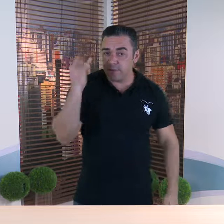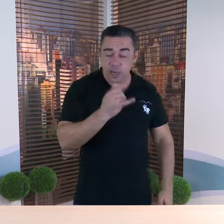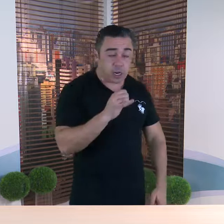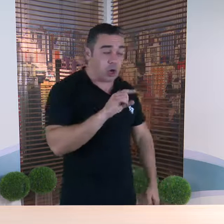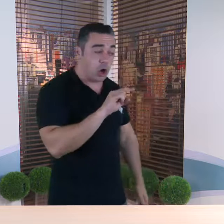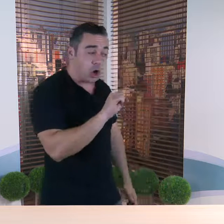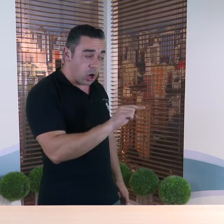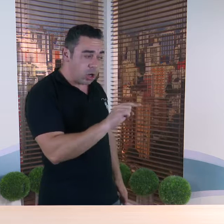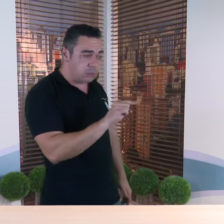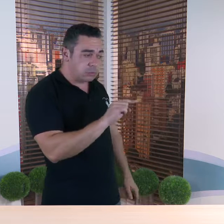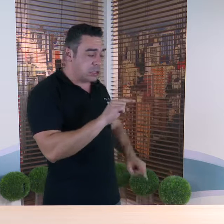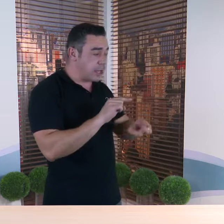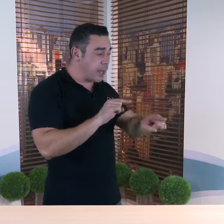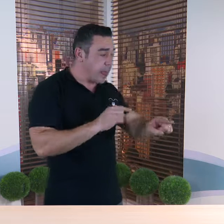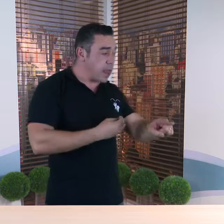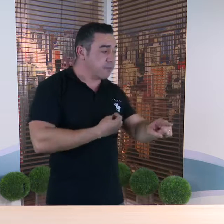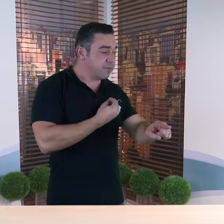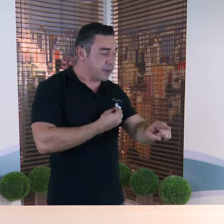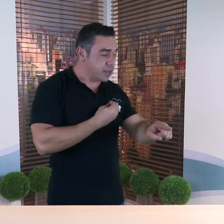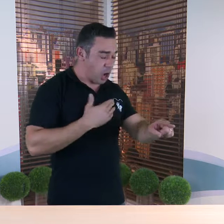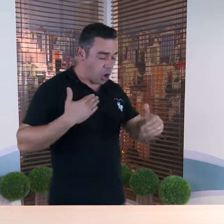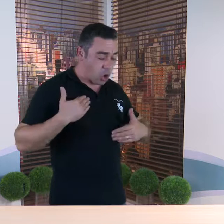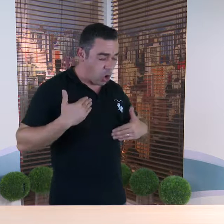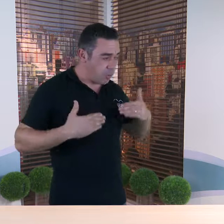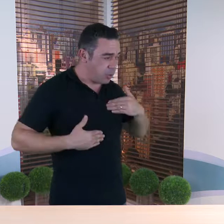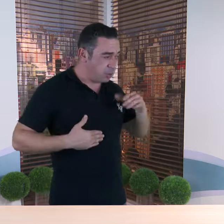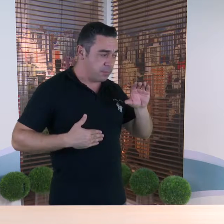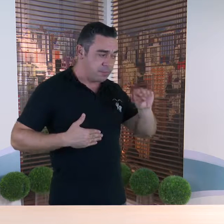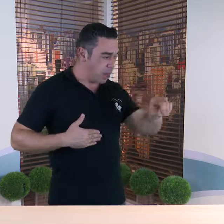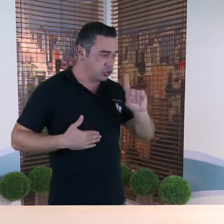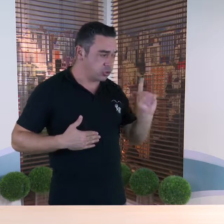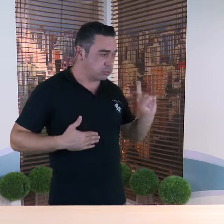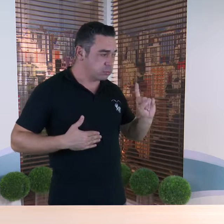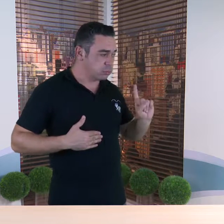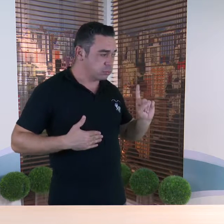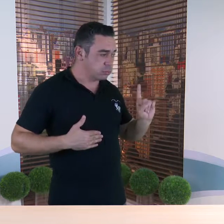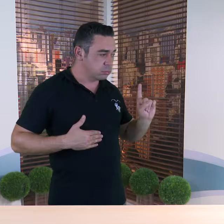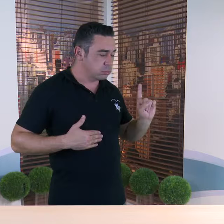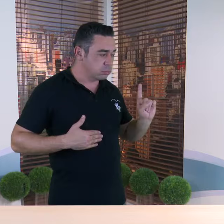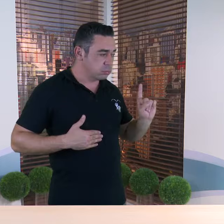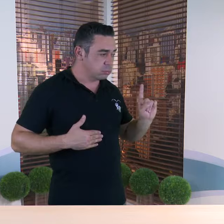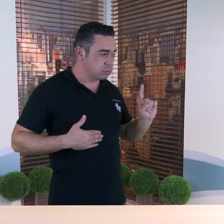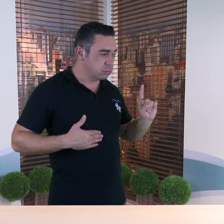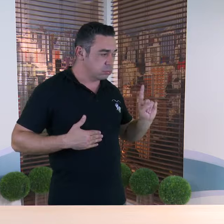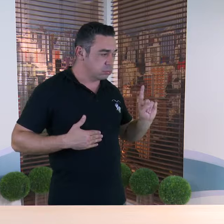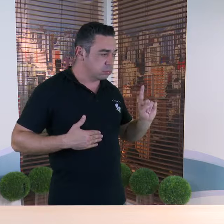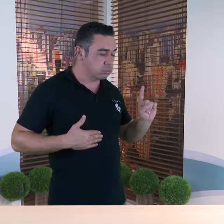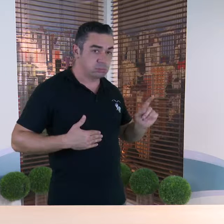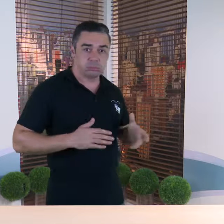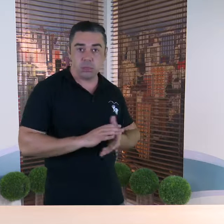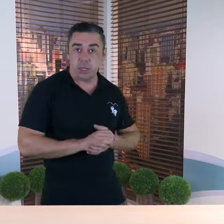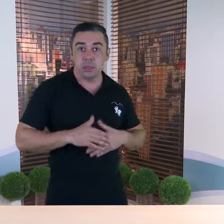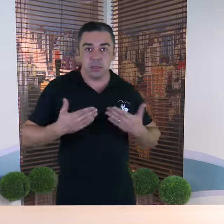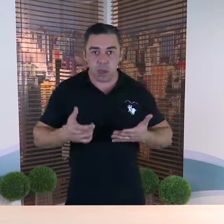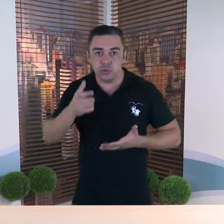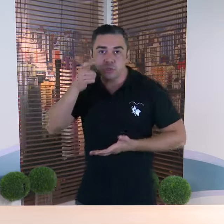teste. Somente contra eles não estendas a tua mão. Com tal autorização,